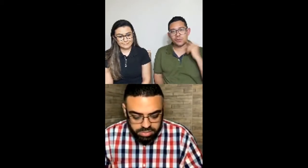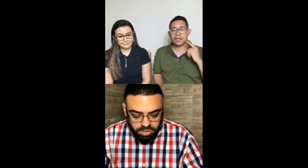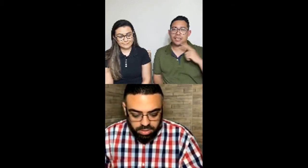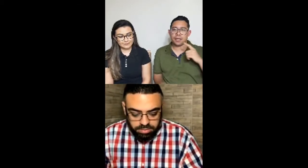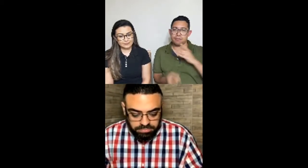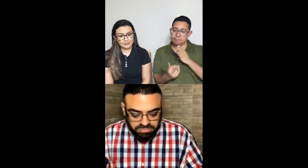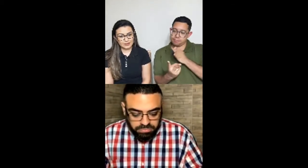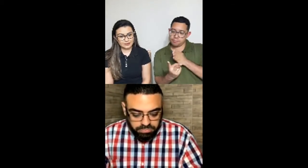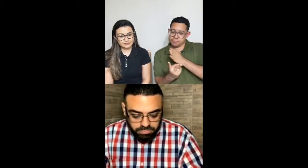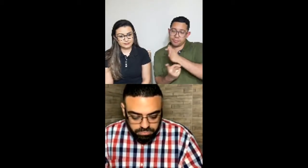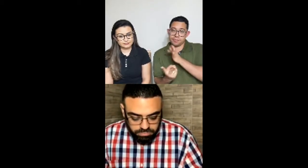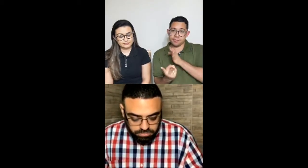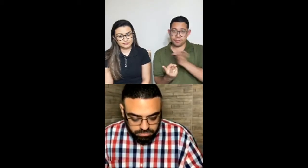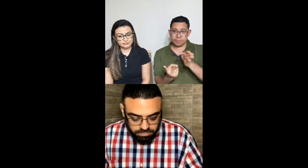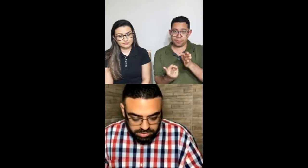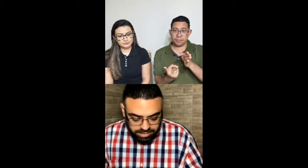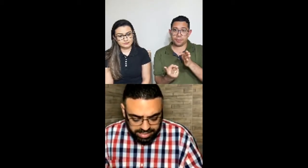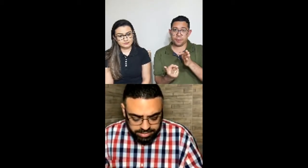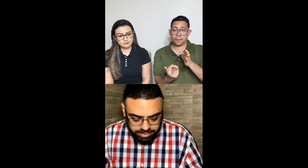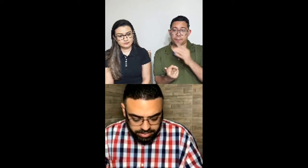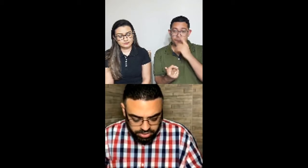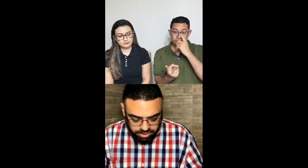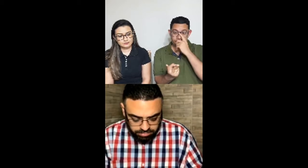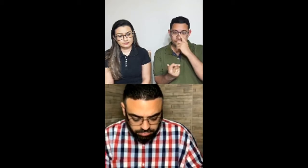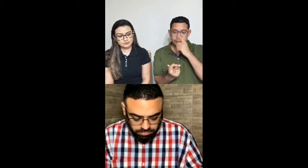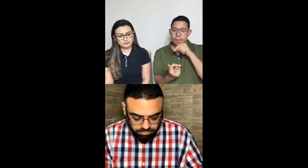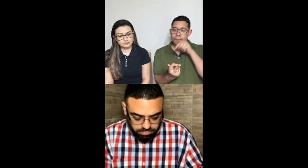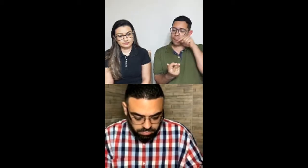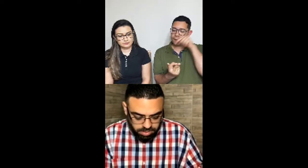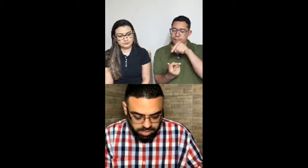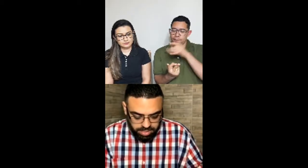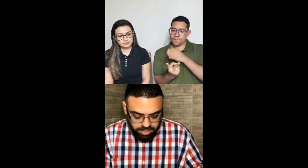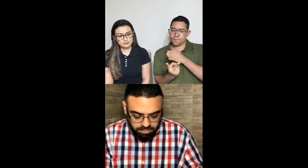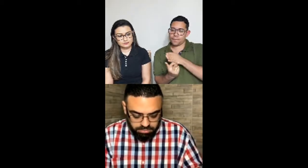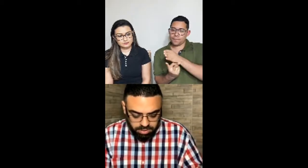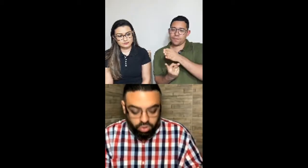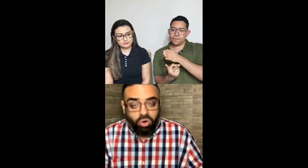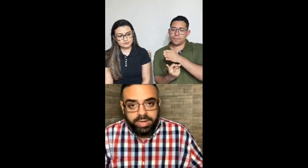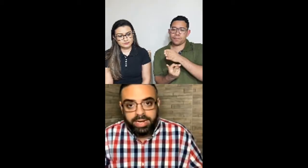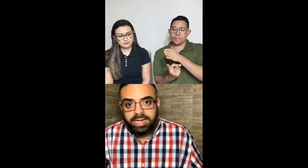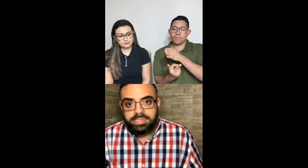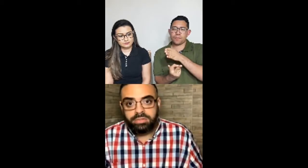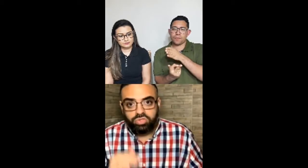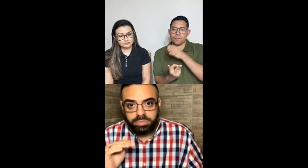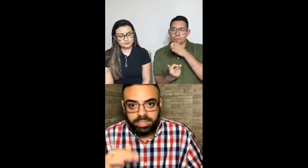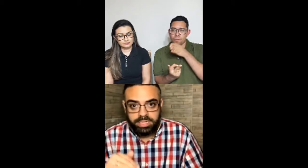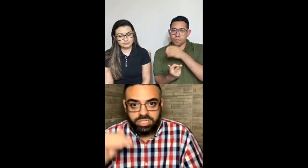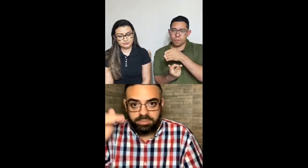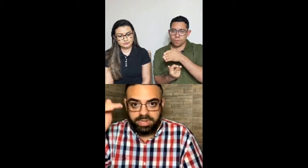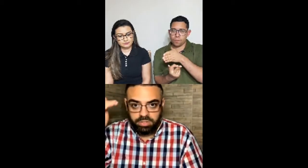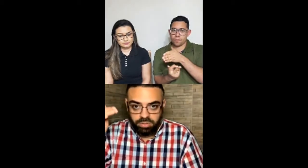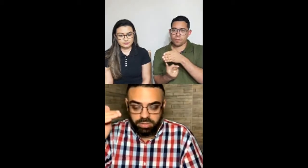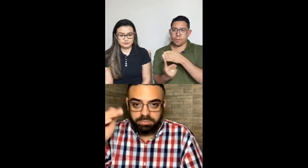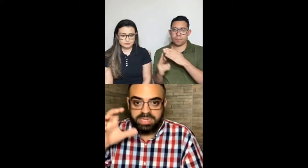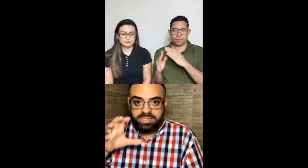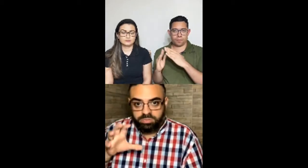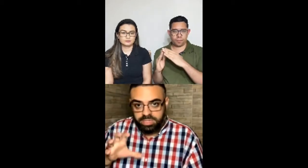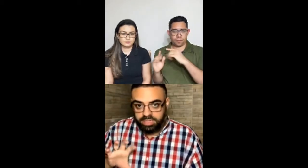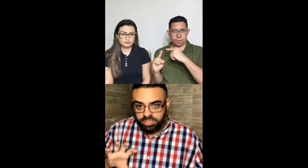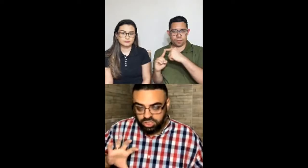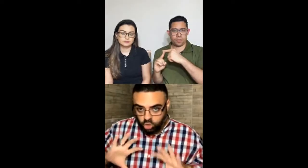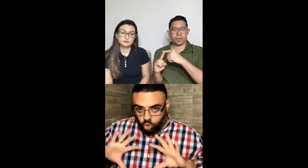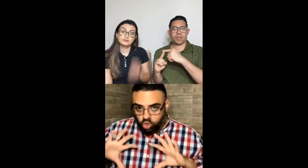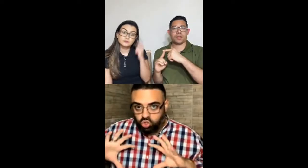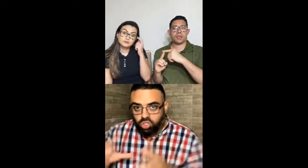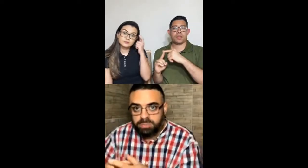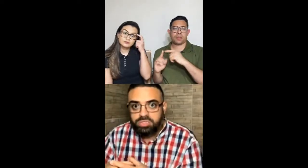surdos. Aí são duas escolas. Essa escola da igreja, que